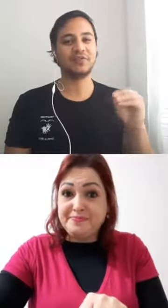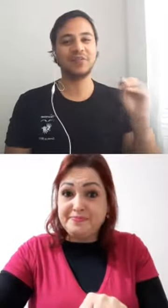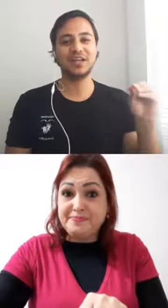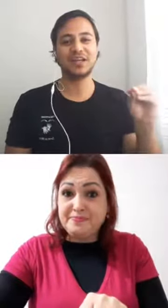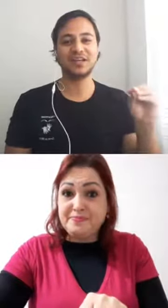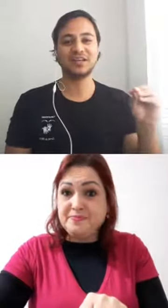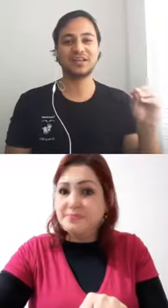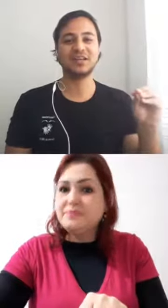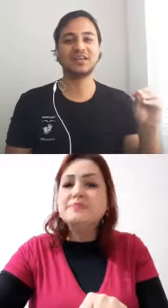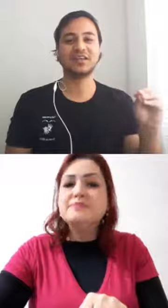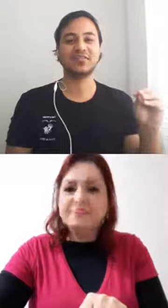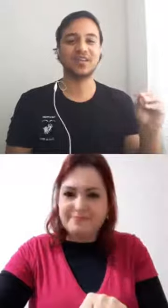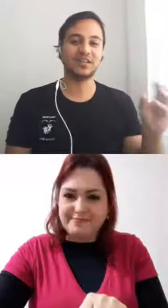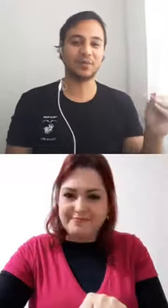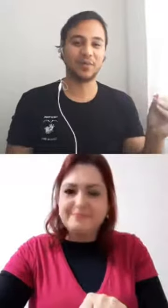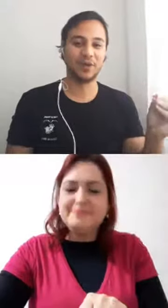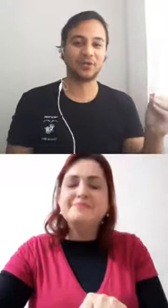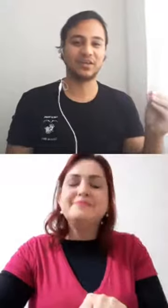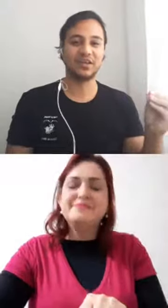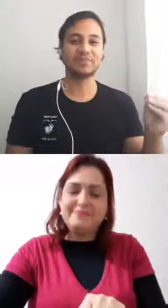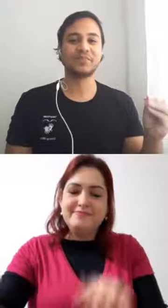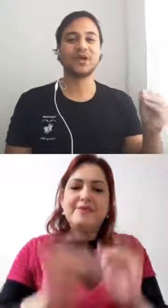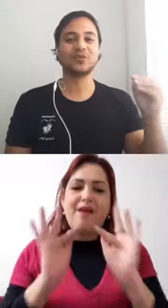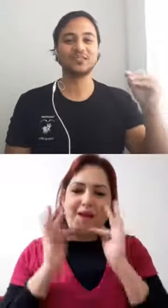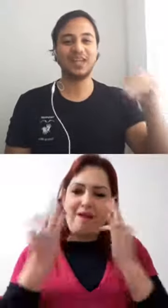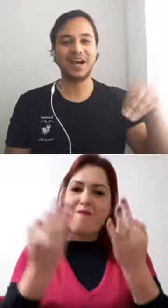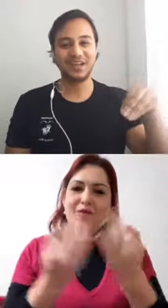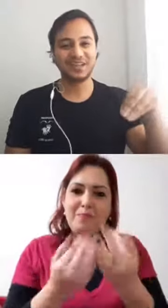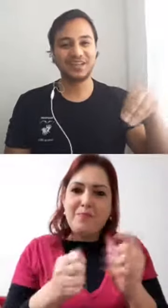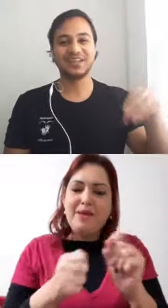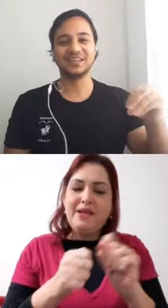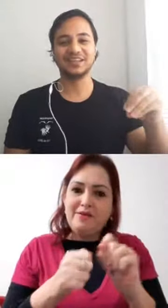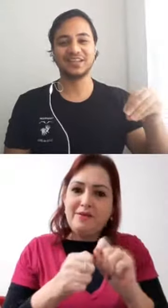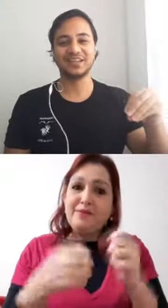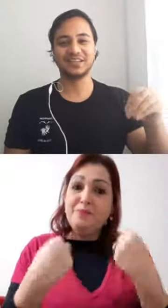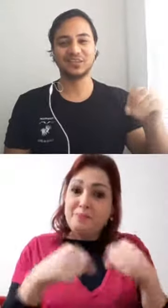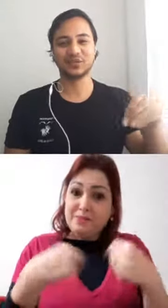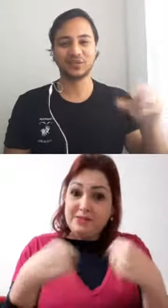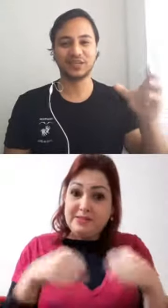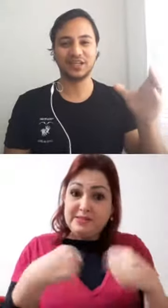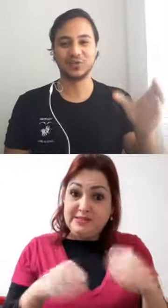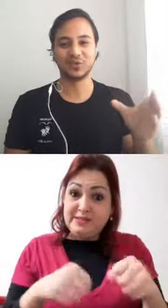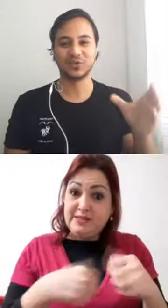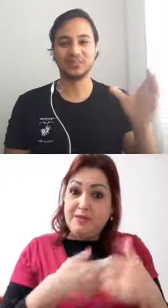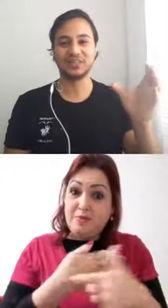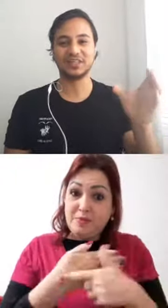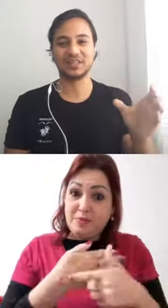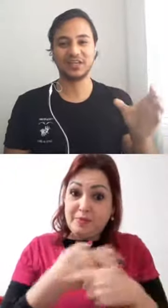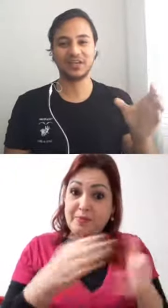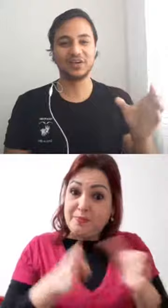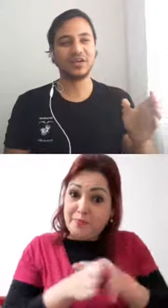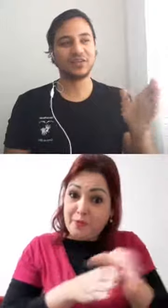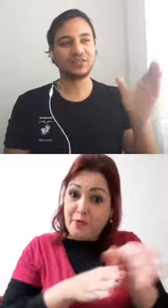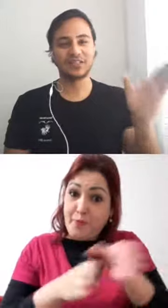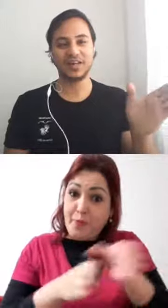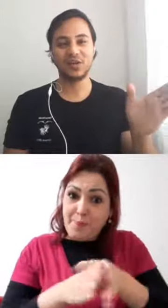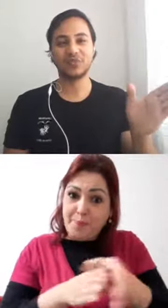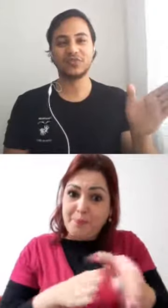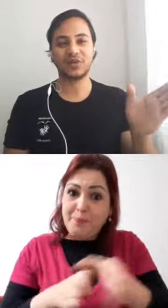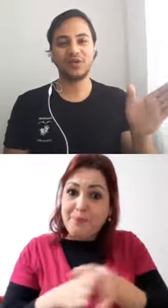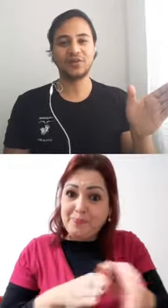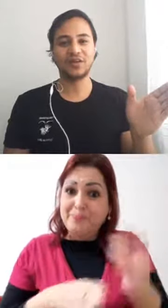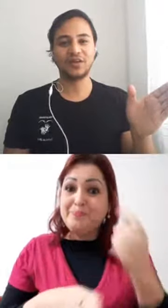a família, né, que deveria ter o papel de aconselhar esse surdo, esse aluno, esse cidadão, que você tem